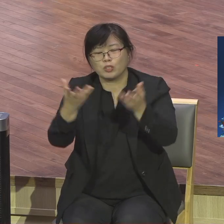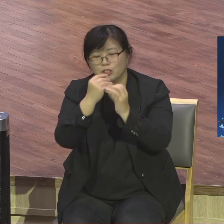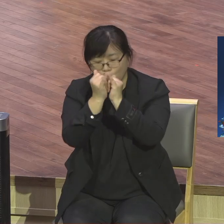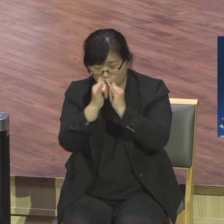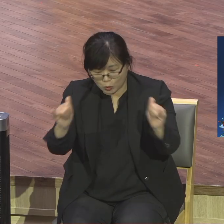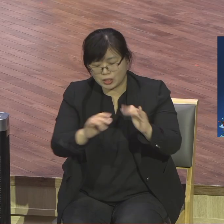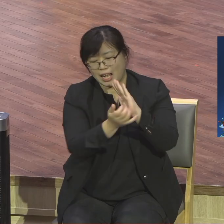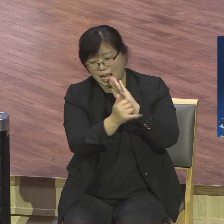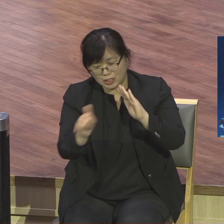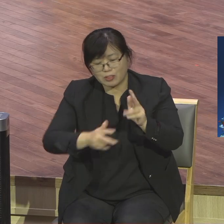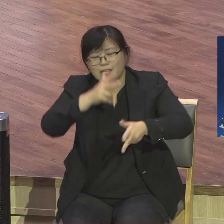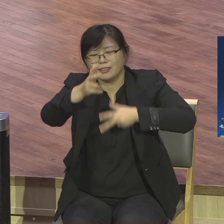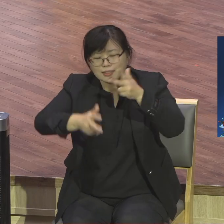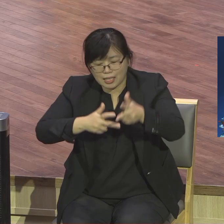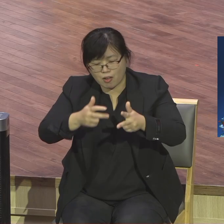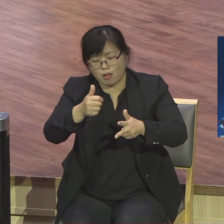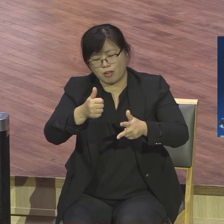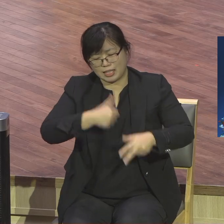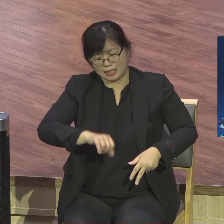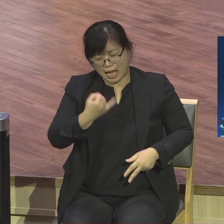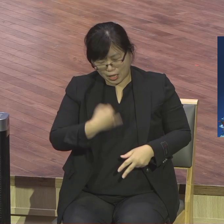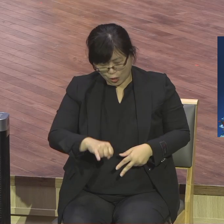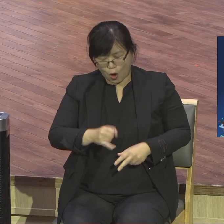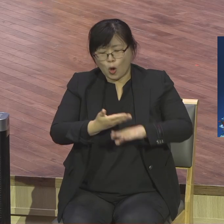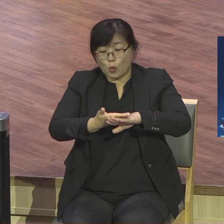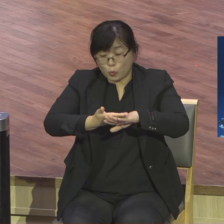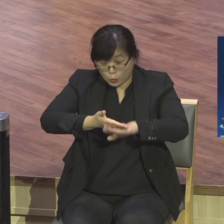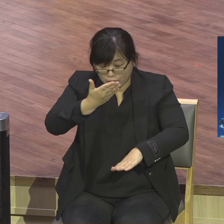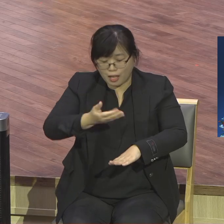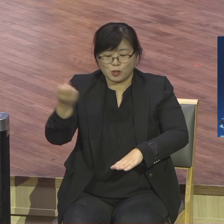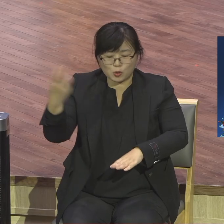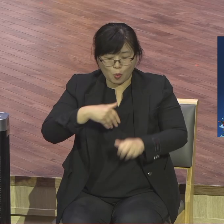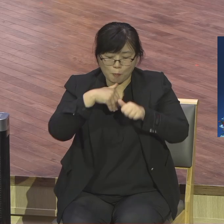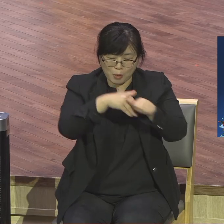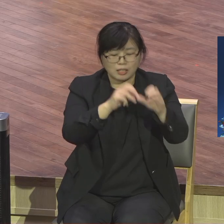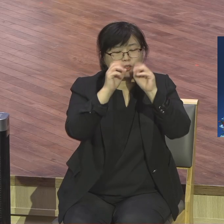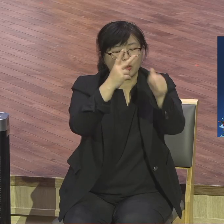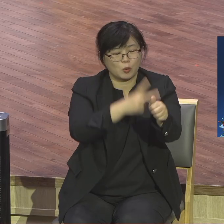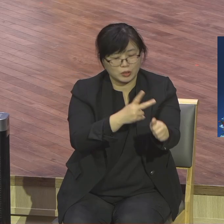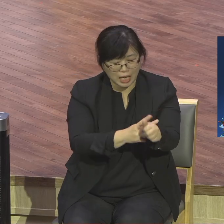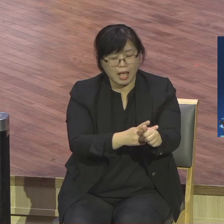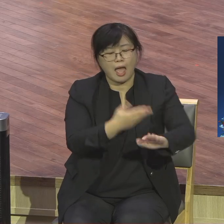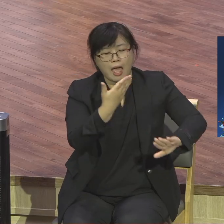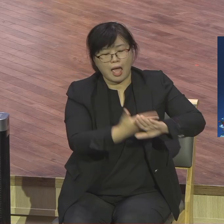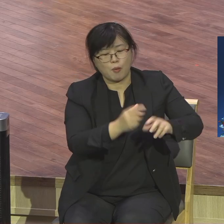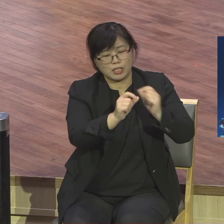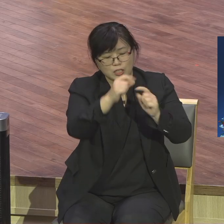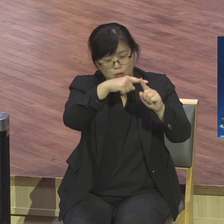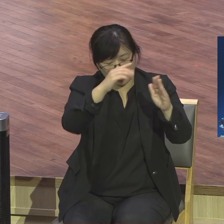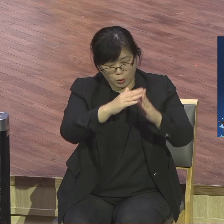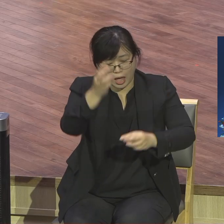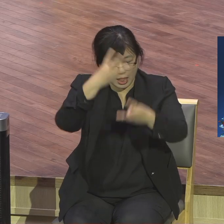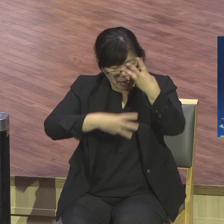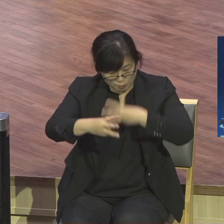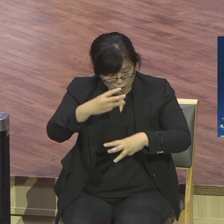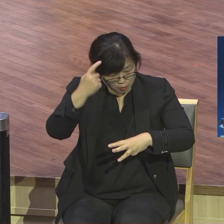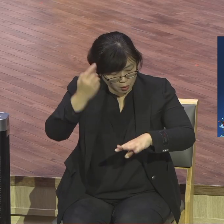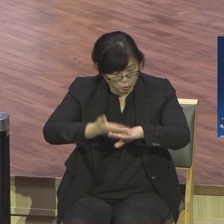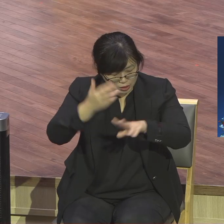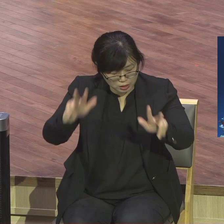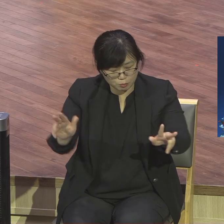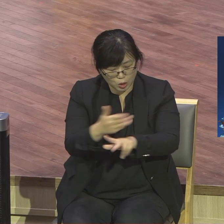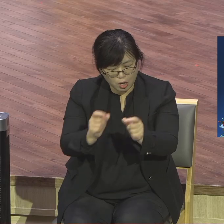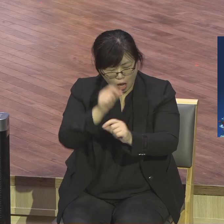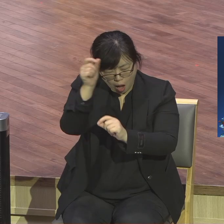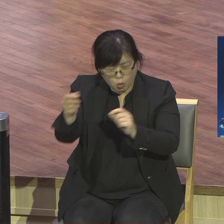가정과 생각과 자녀와 사이구에 파초협력하는 모든 성교사들 해외직의 모든 성도를 자라는 랩런터들 머리위에